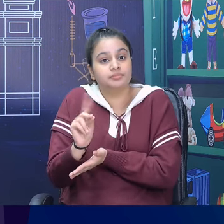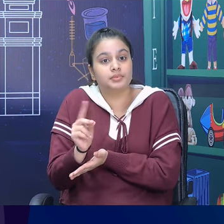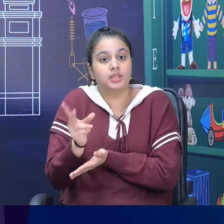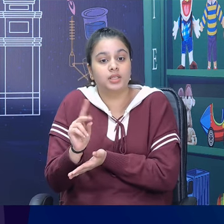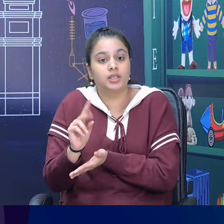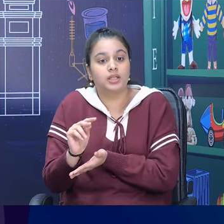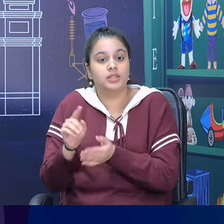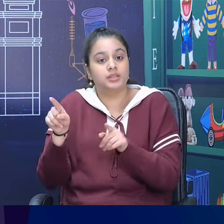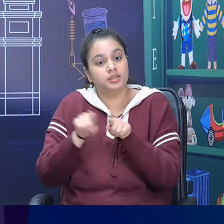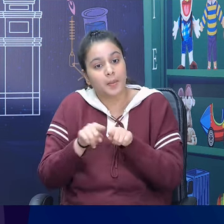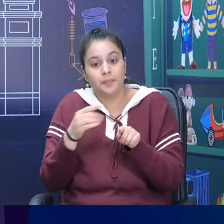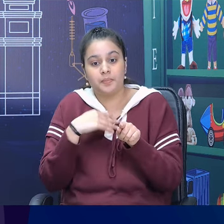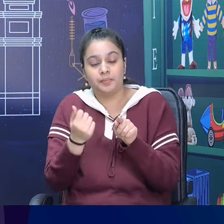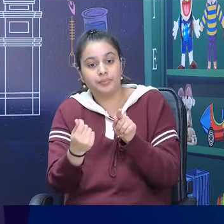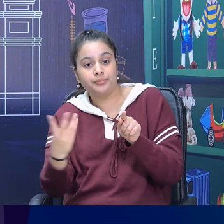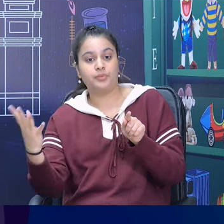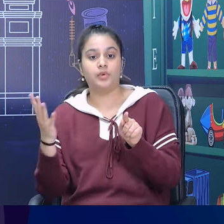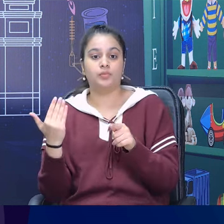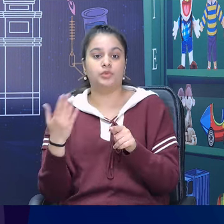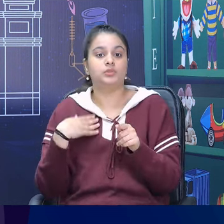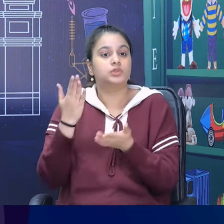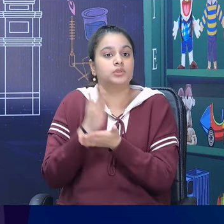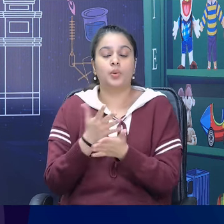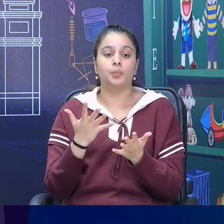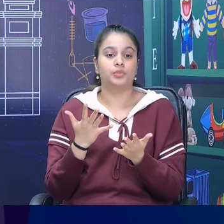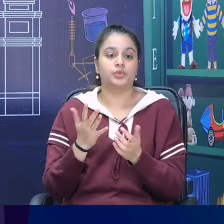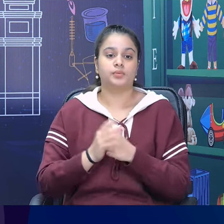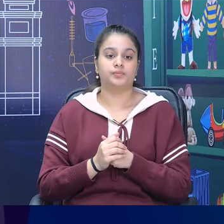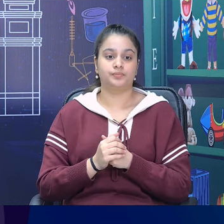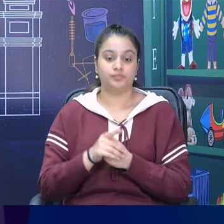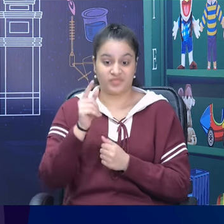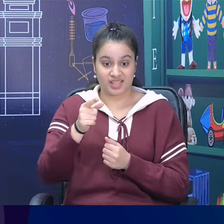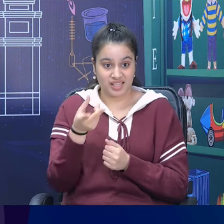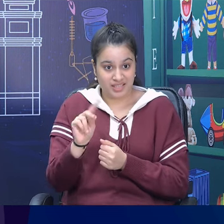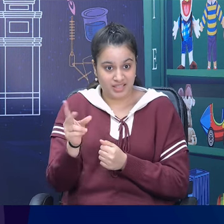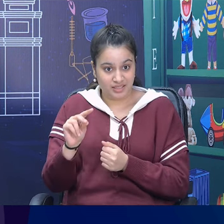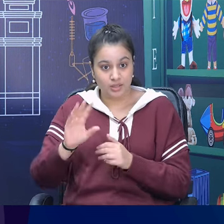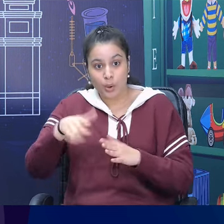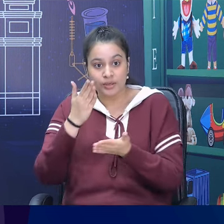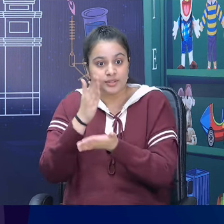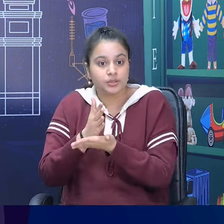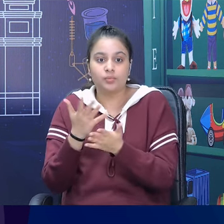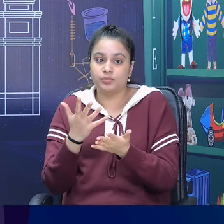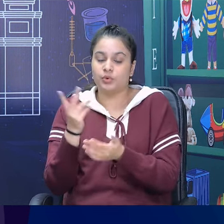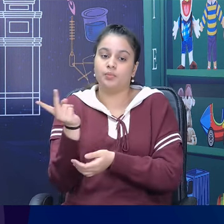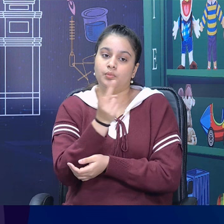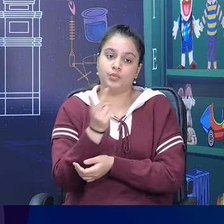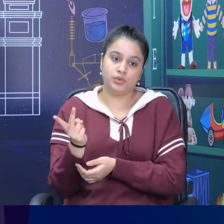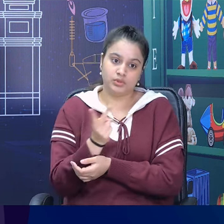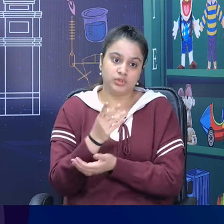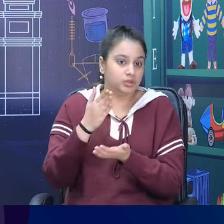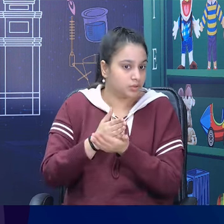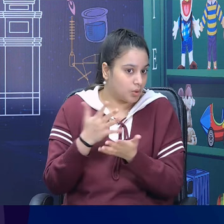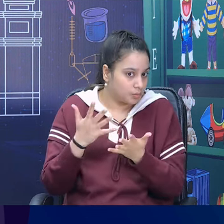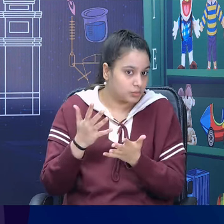आगे भी 45 45 आता जा रहा है तो इसका मतलब है यह रिपीटिंग डेसीमल है एज वेल एज नॉन टर्मिनेटिंग है ना तो यह कभी रुक रहा है और